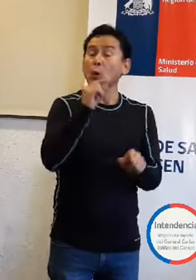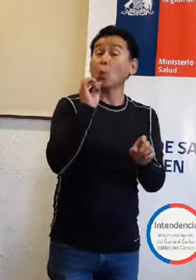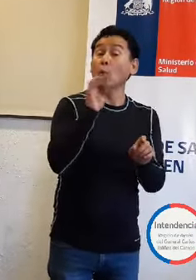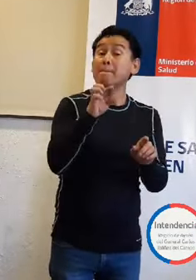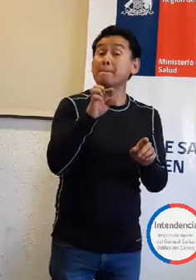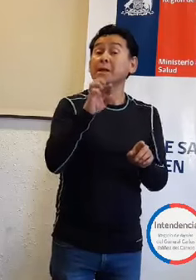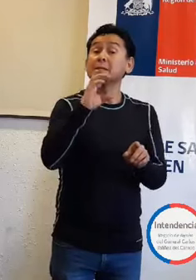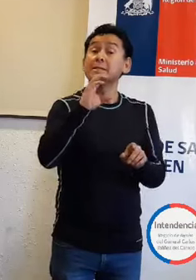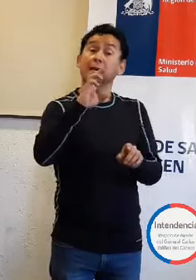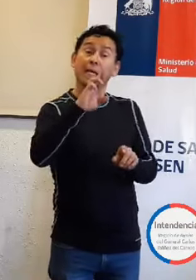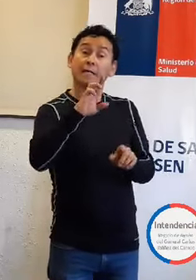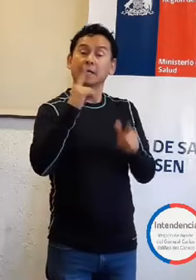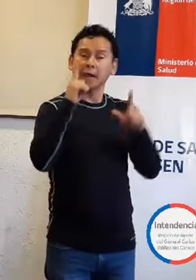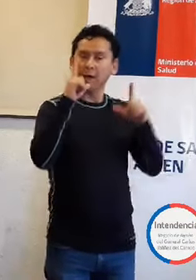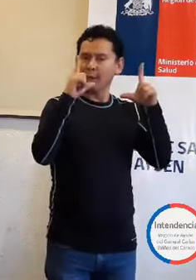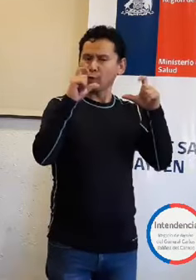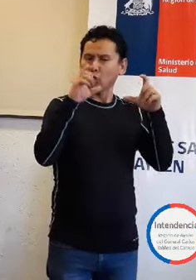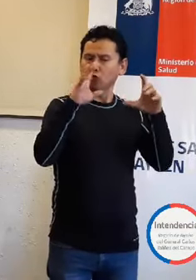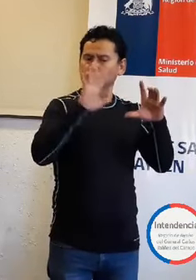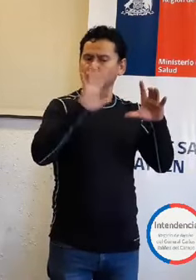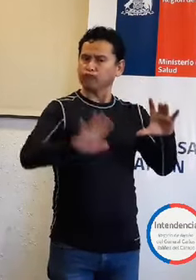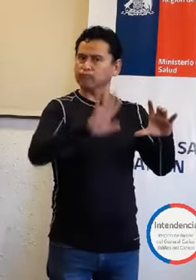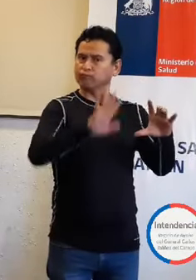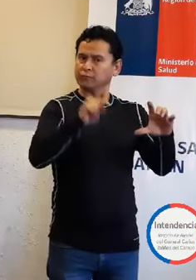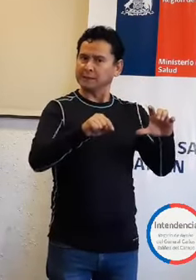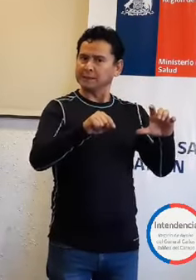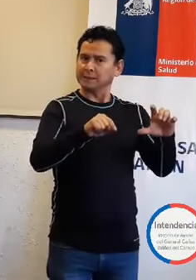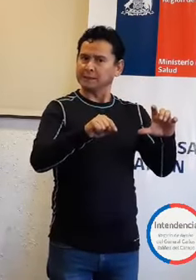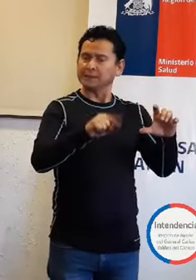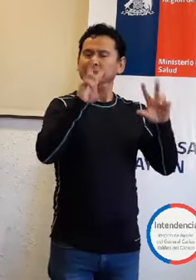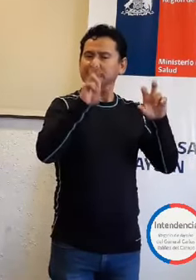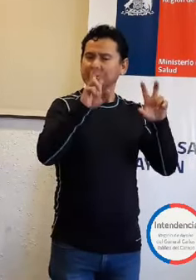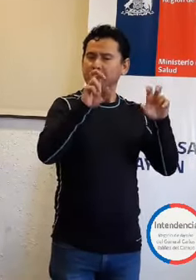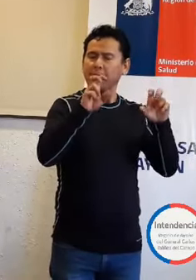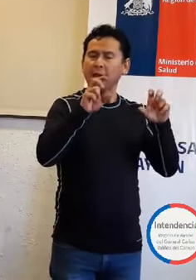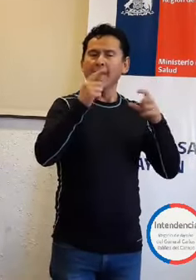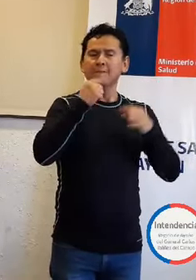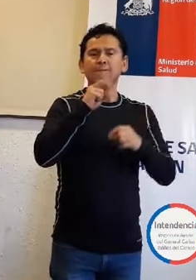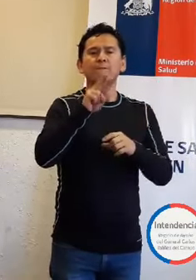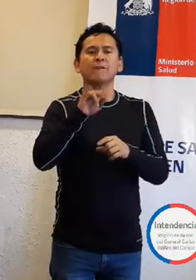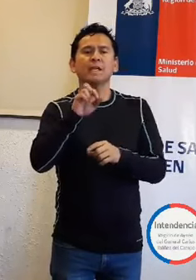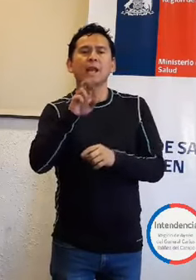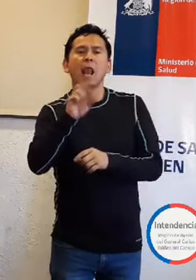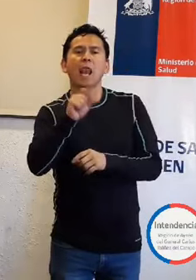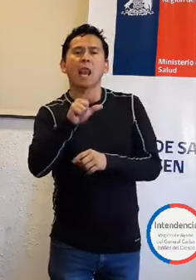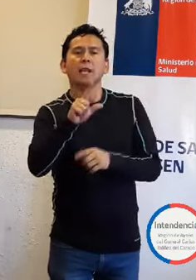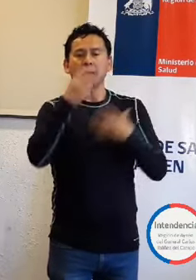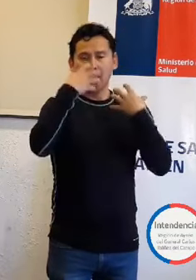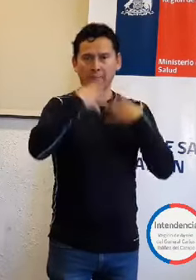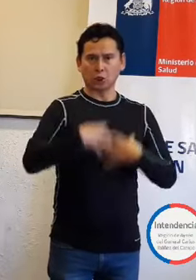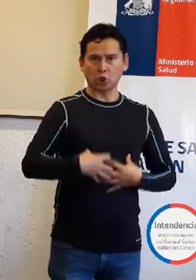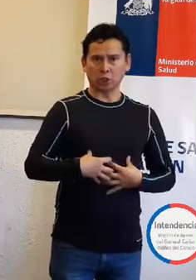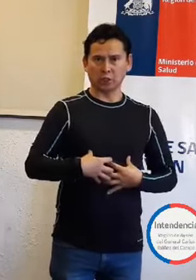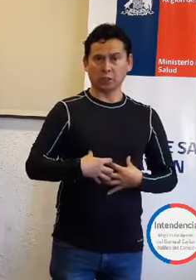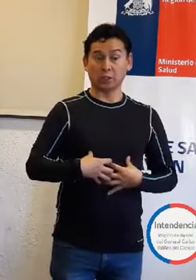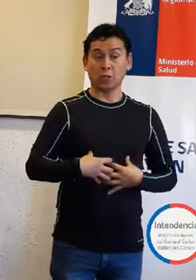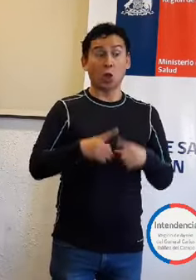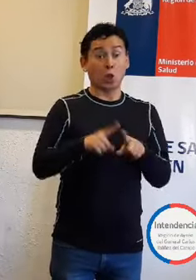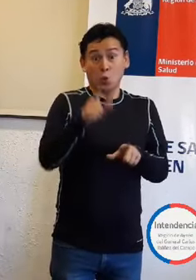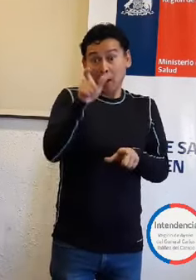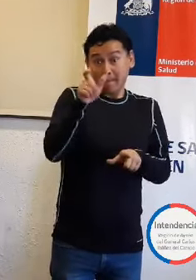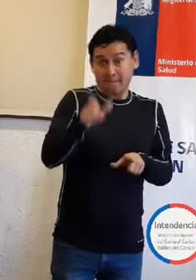muestra es la foto del momento del estado serológico o de la carga viral de la persona. Que alguien tenga